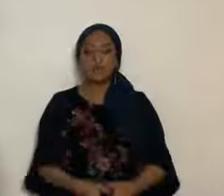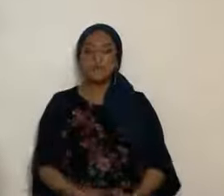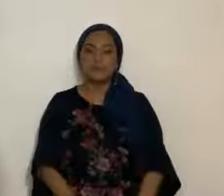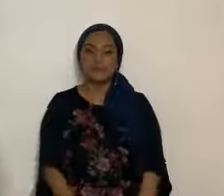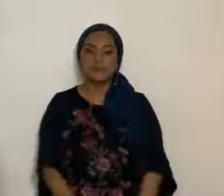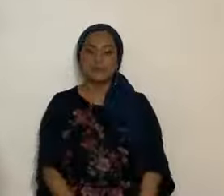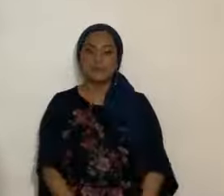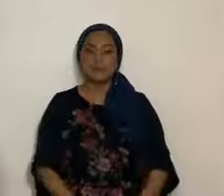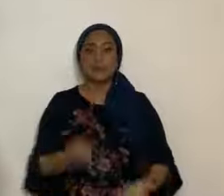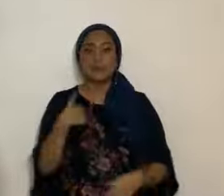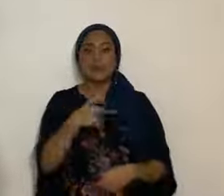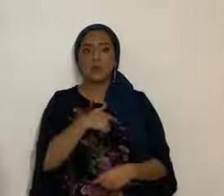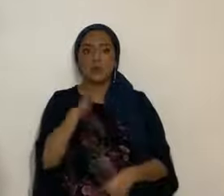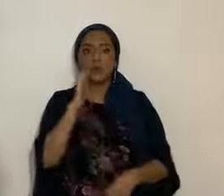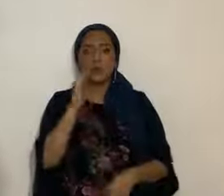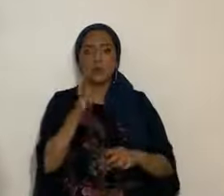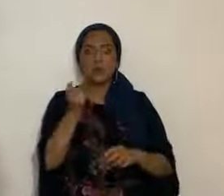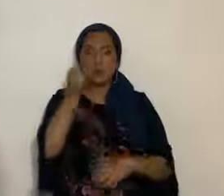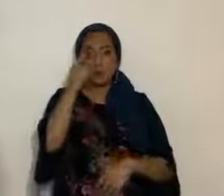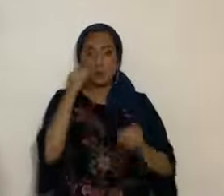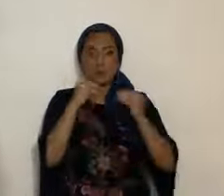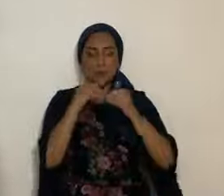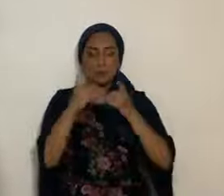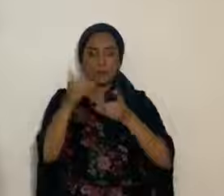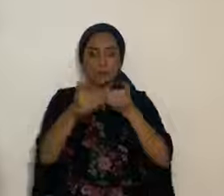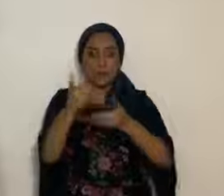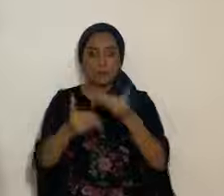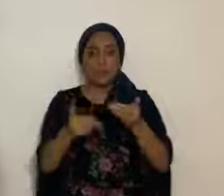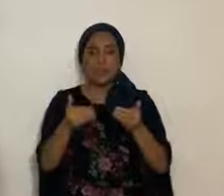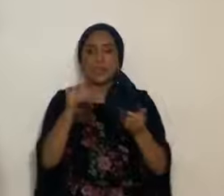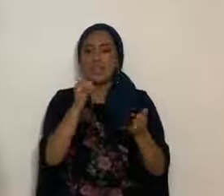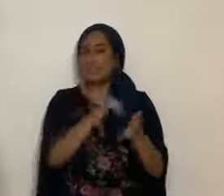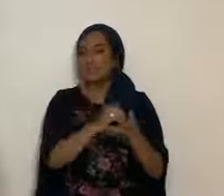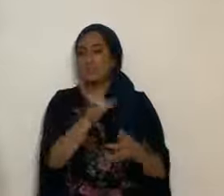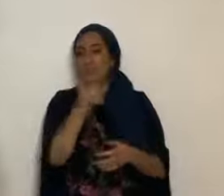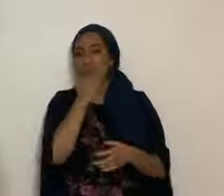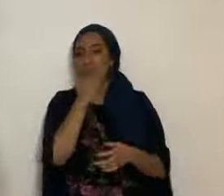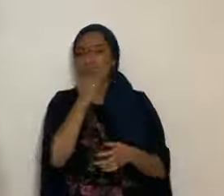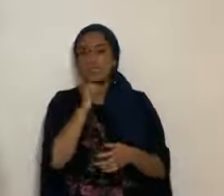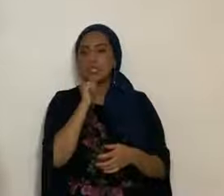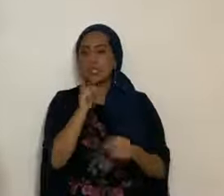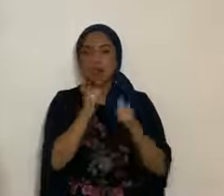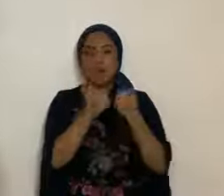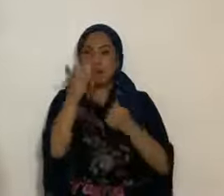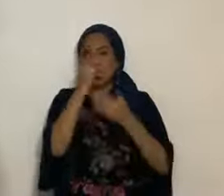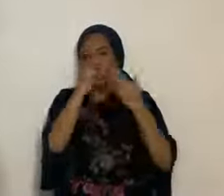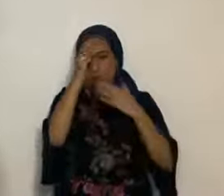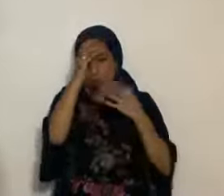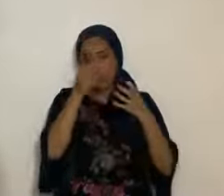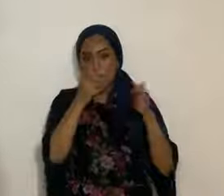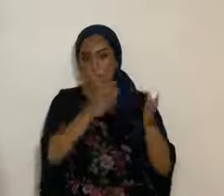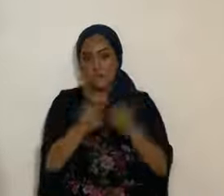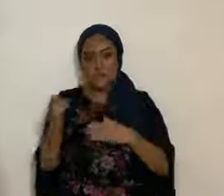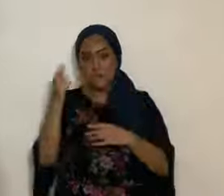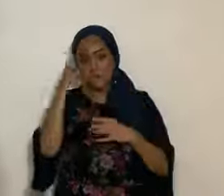Pero nos vamos a dar cuenta más adelante que esa no era la forma que el Eterno tenía planeada tanto para Moisés